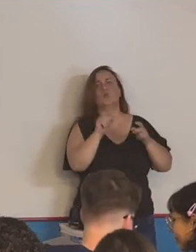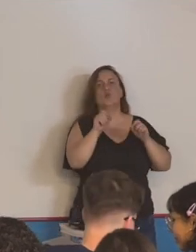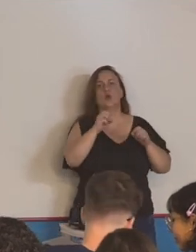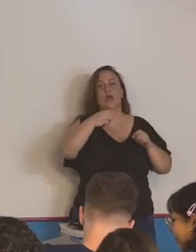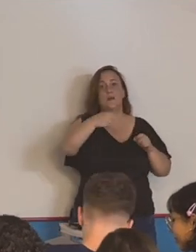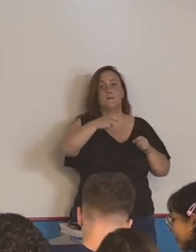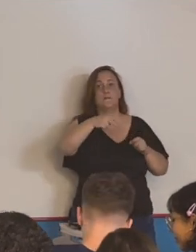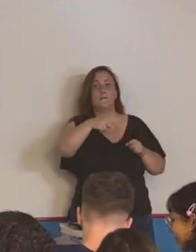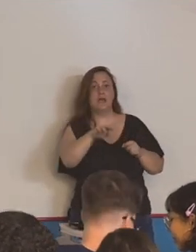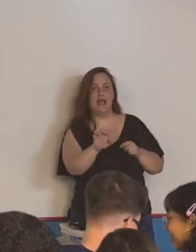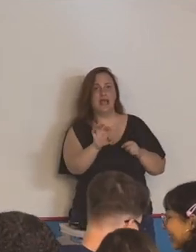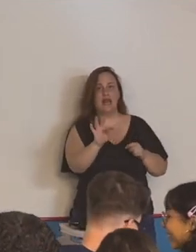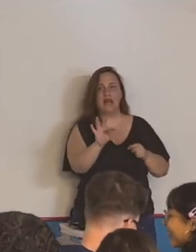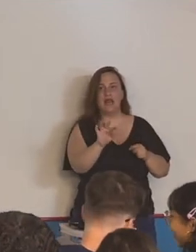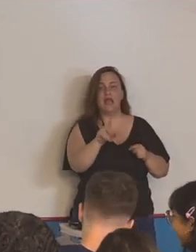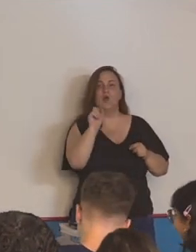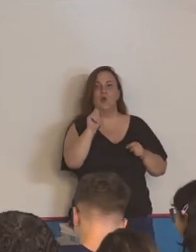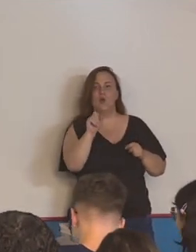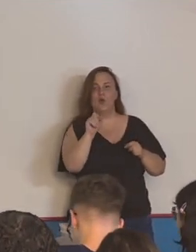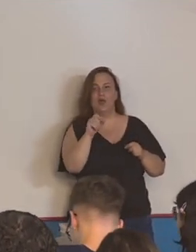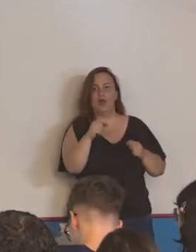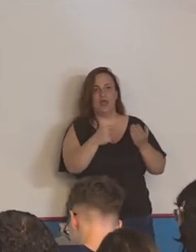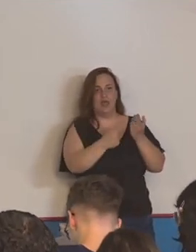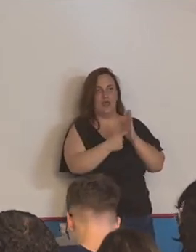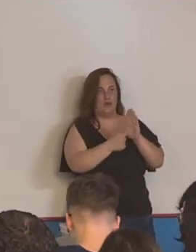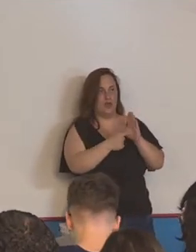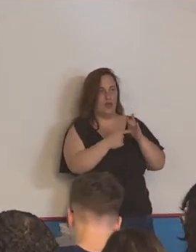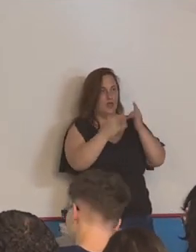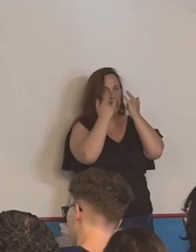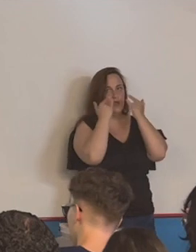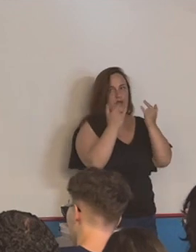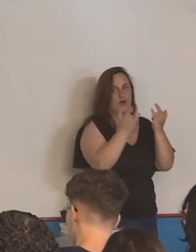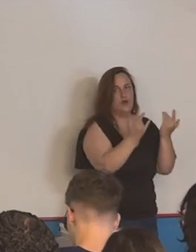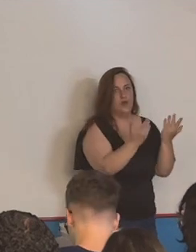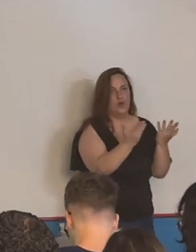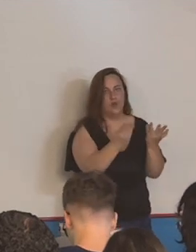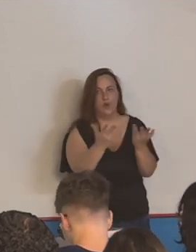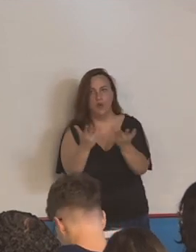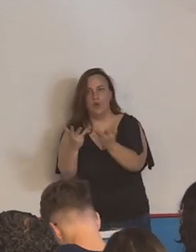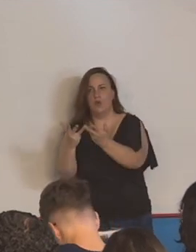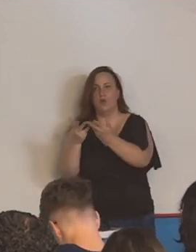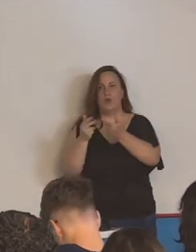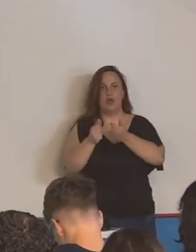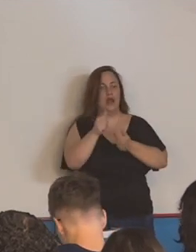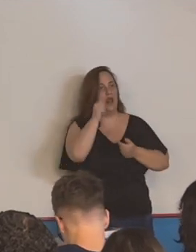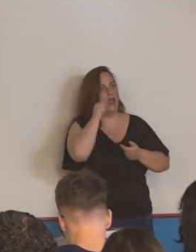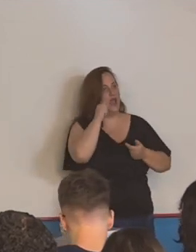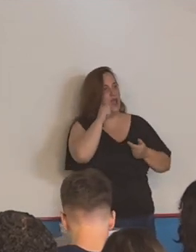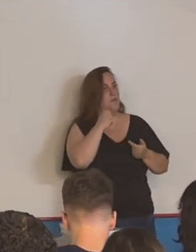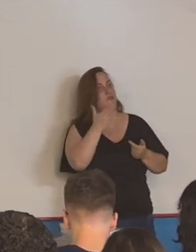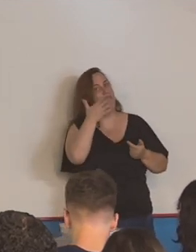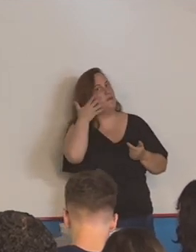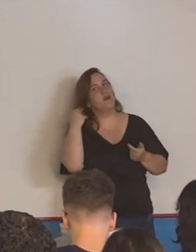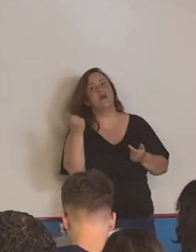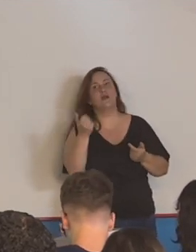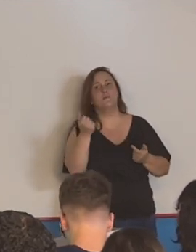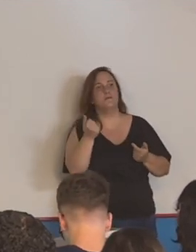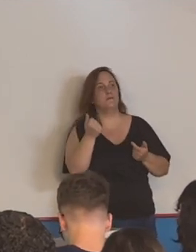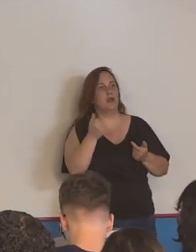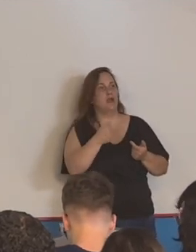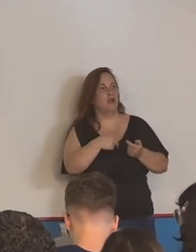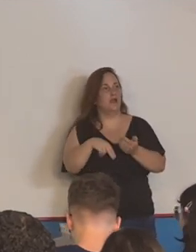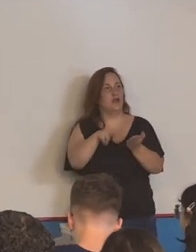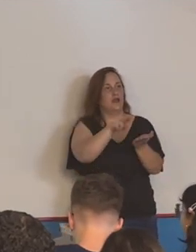chamar atenção para a mulher que está nua, deitada, branca, com o corpo perfeito e tal. E aí eu